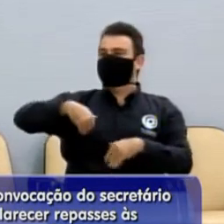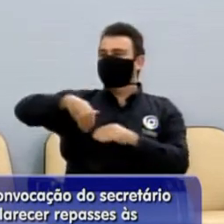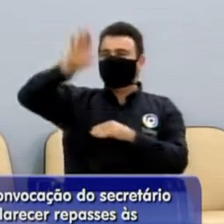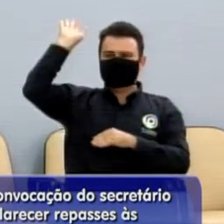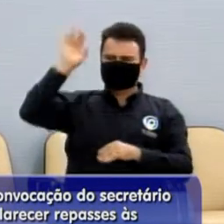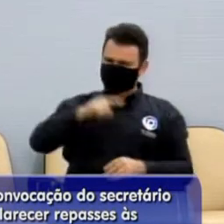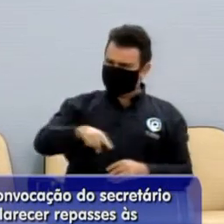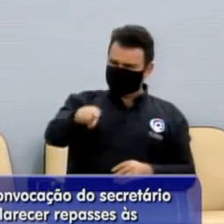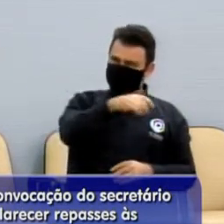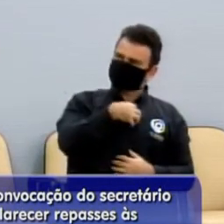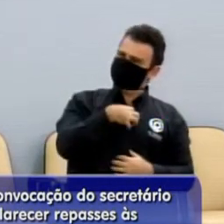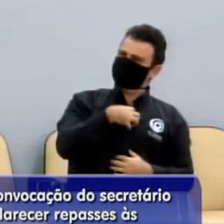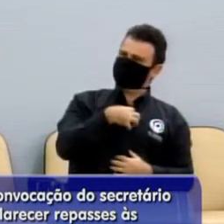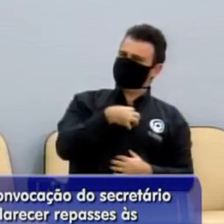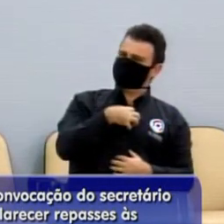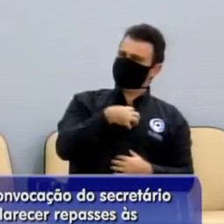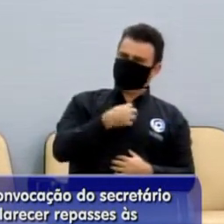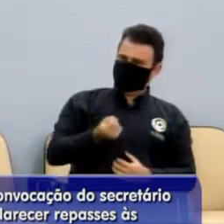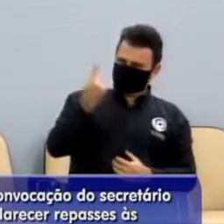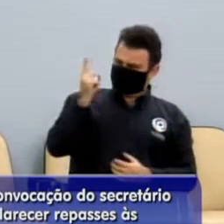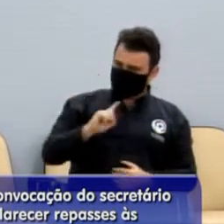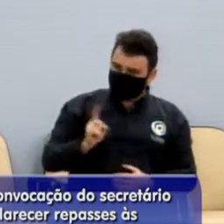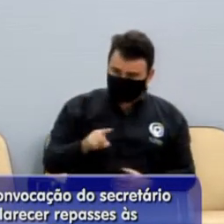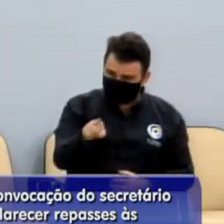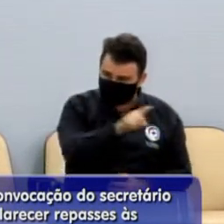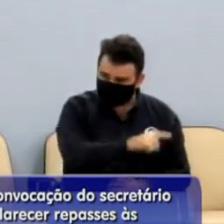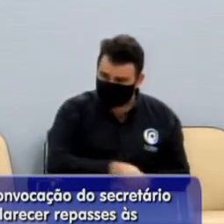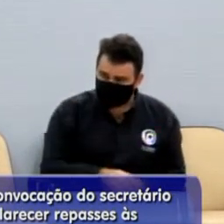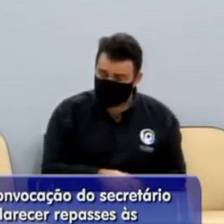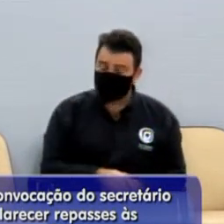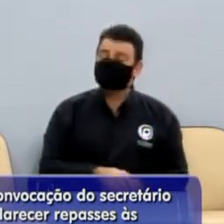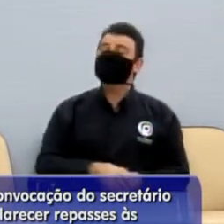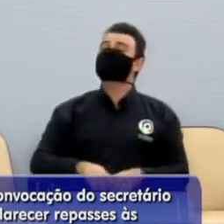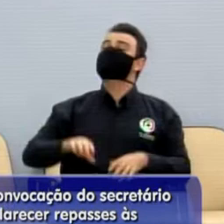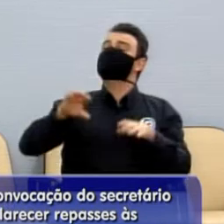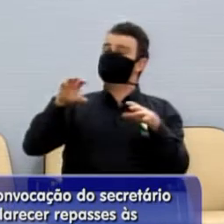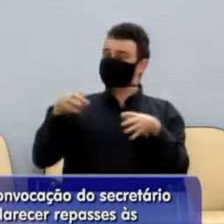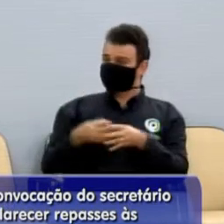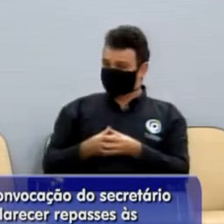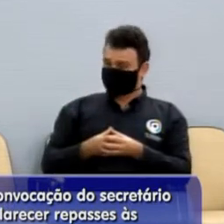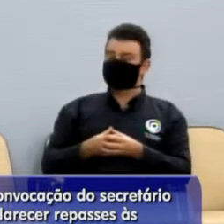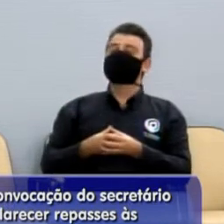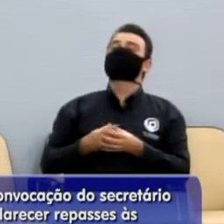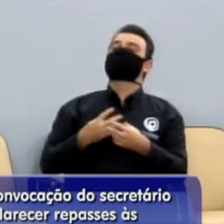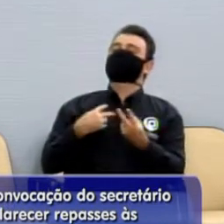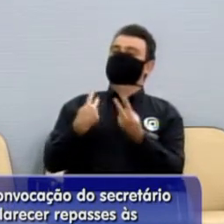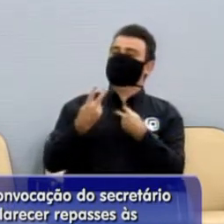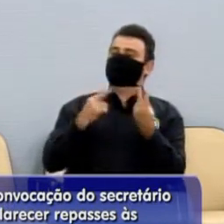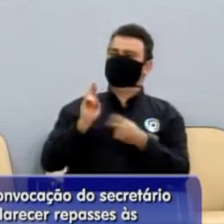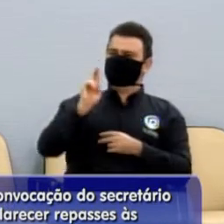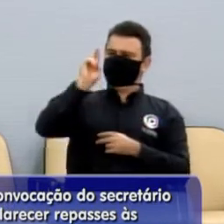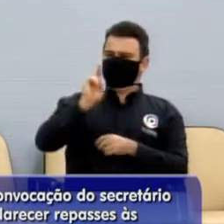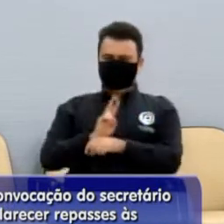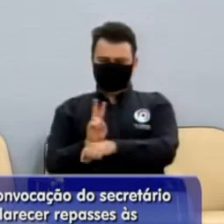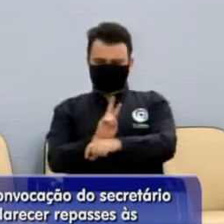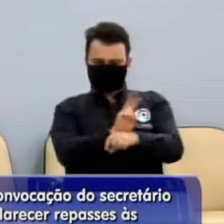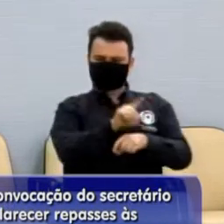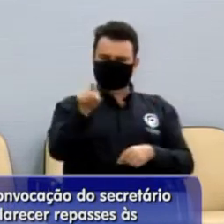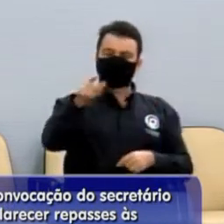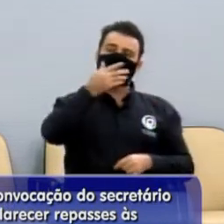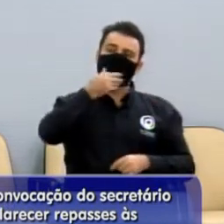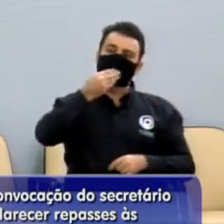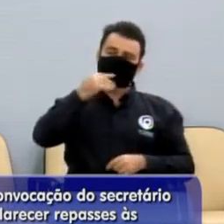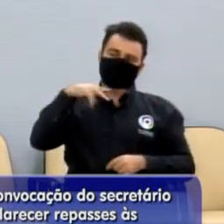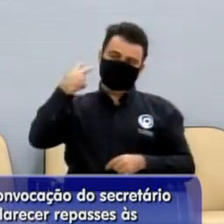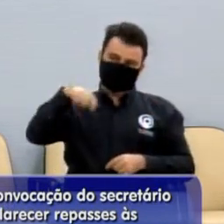O vereador Bruno Marinho, que preside a comissão, veio sugerir, falou, olha, retira a convocação